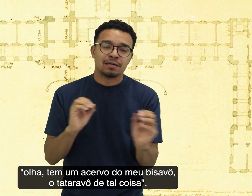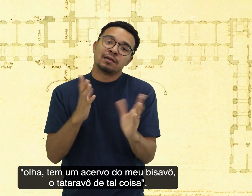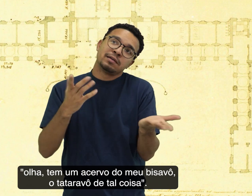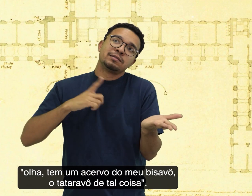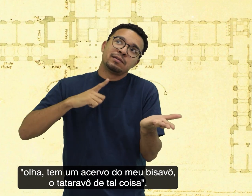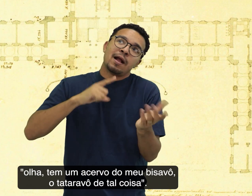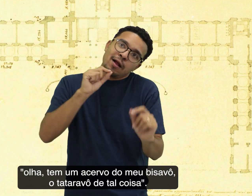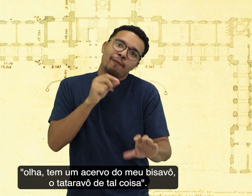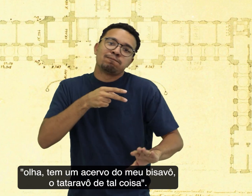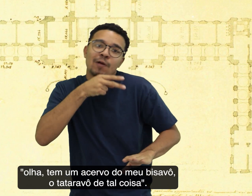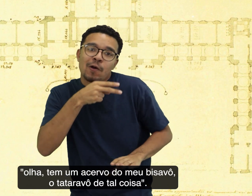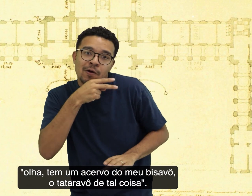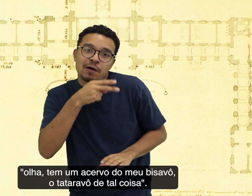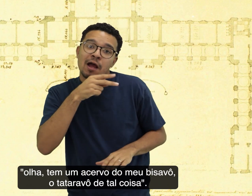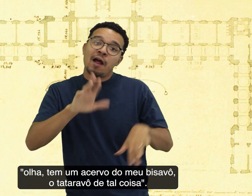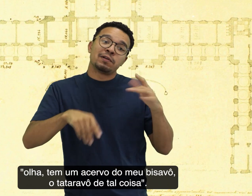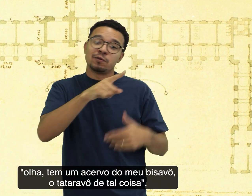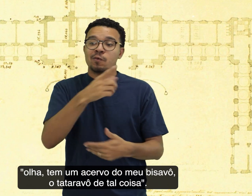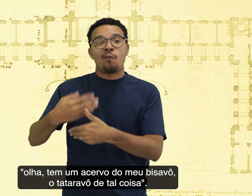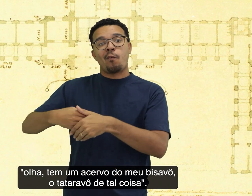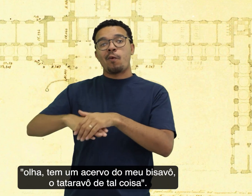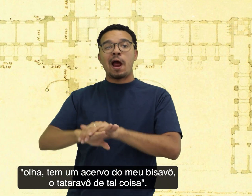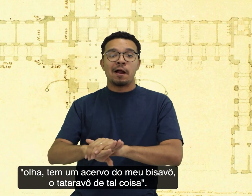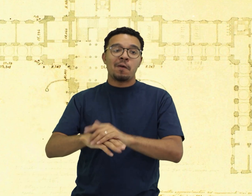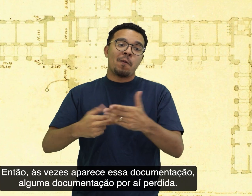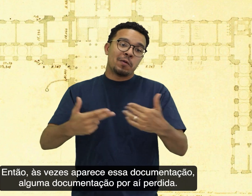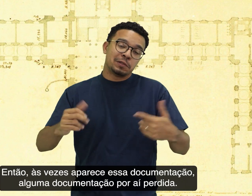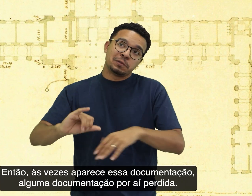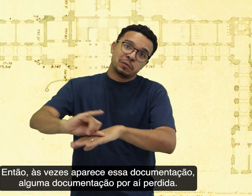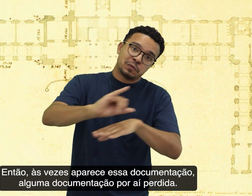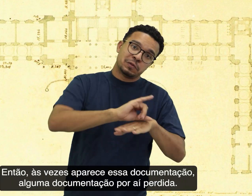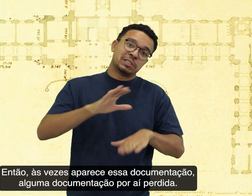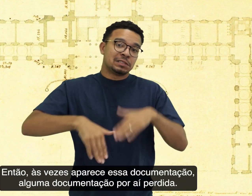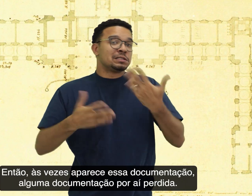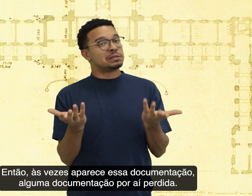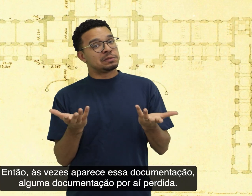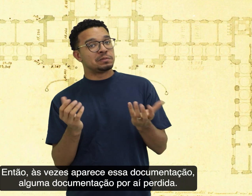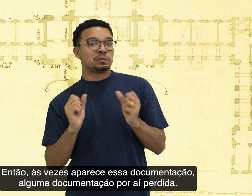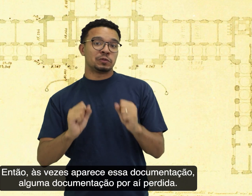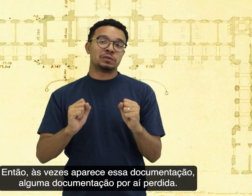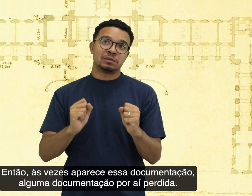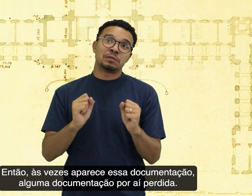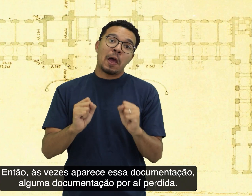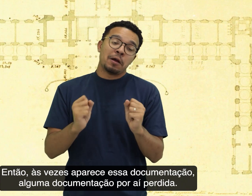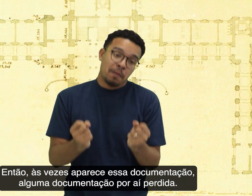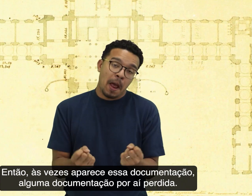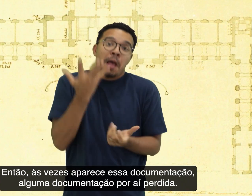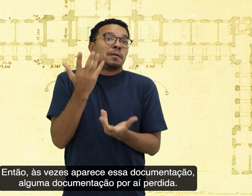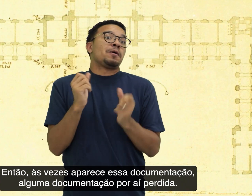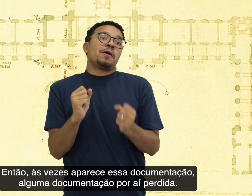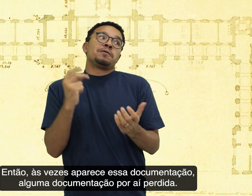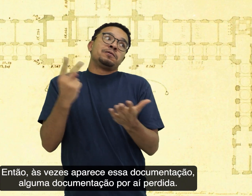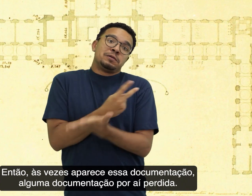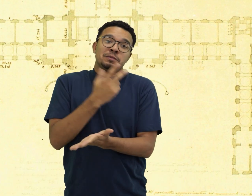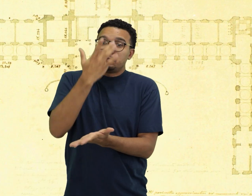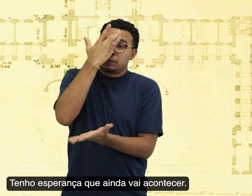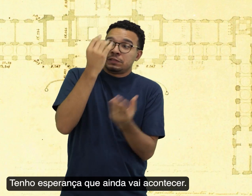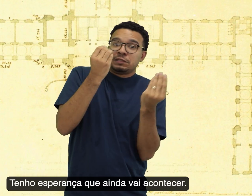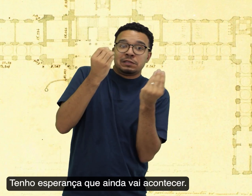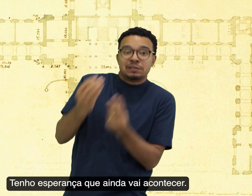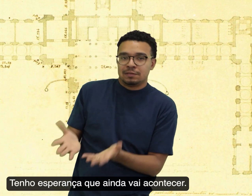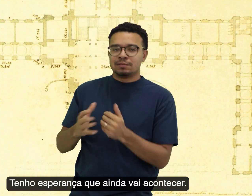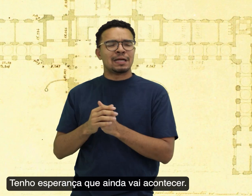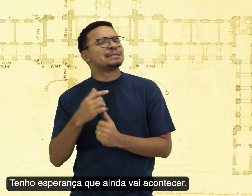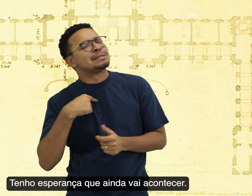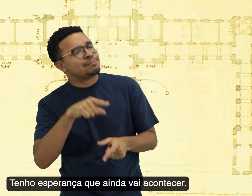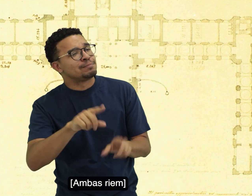alguém, olha, tem um acervo do meu bisavô, tataravô, de tal coisa, né? Então, às vezes aparece essa documentação, alguma documentação por aí